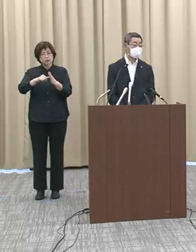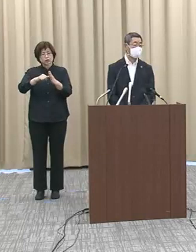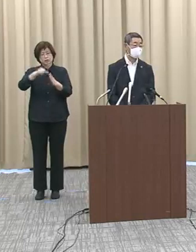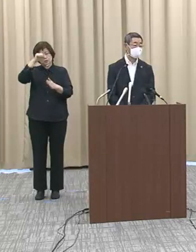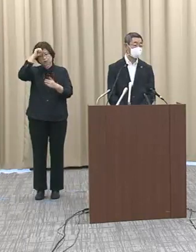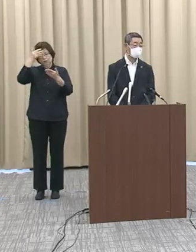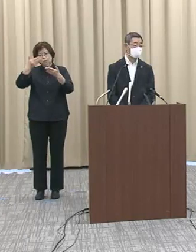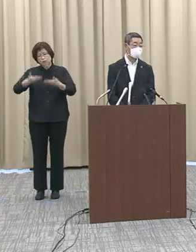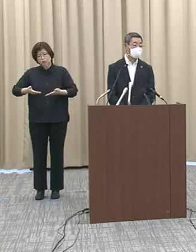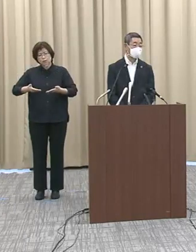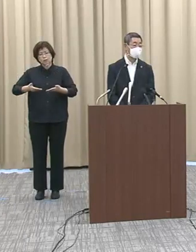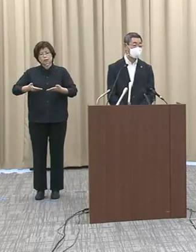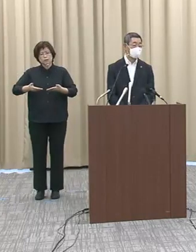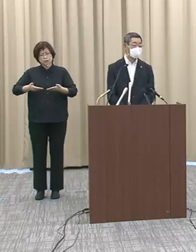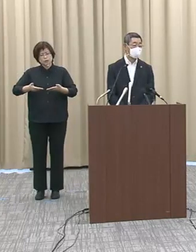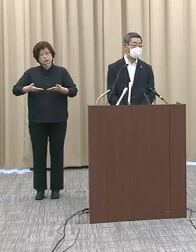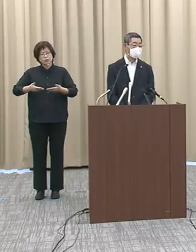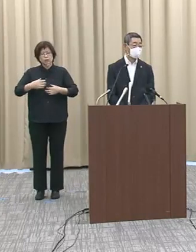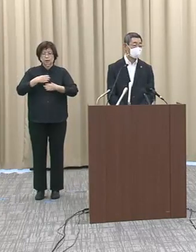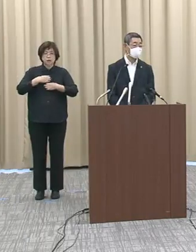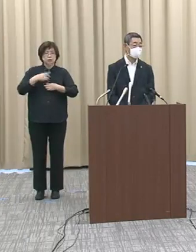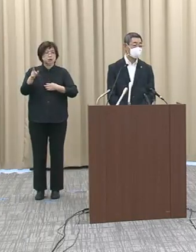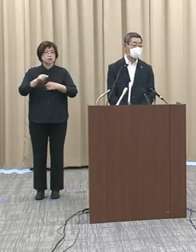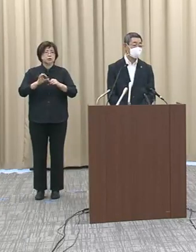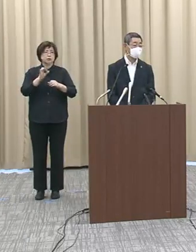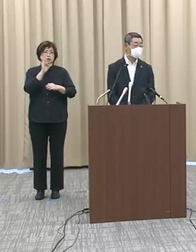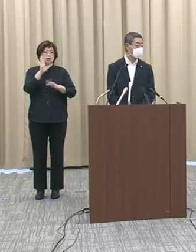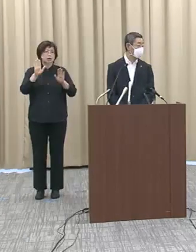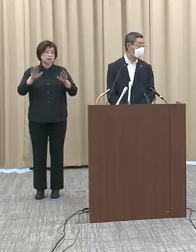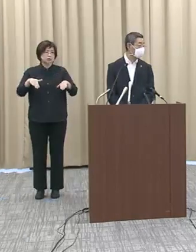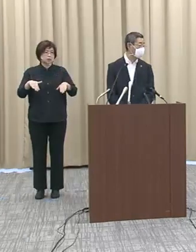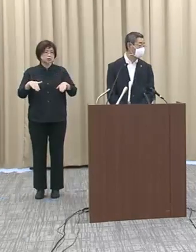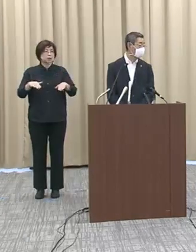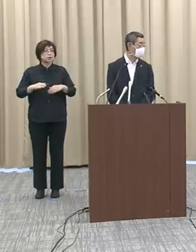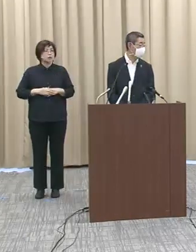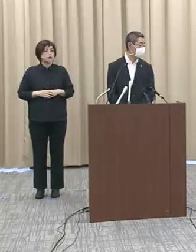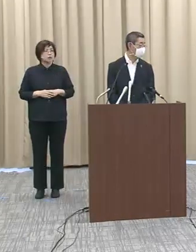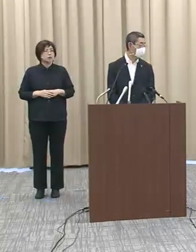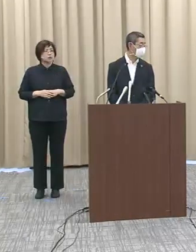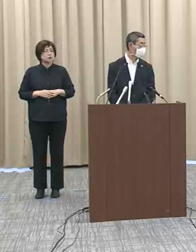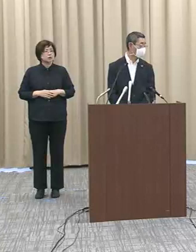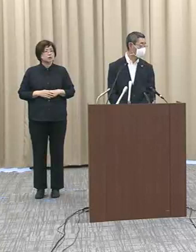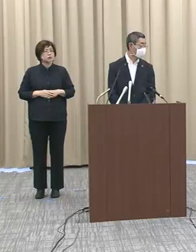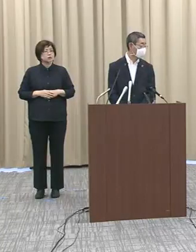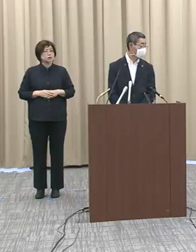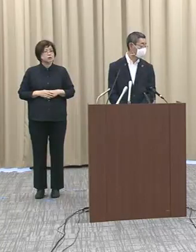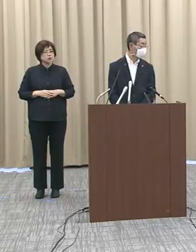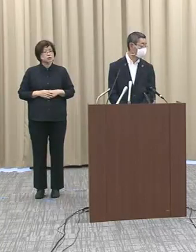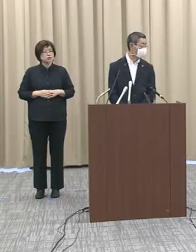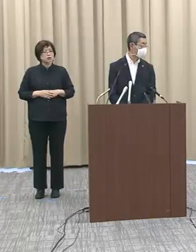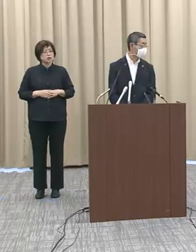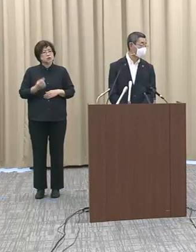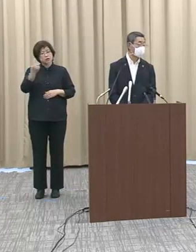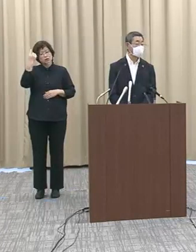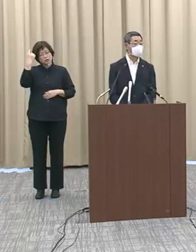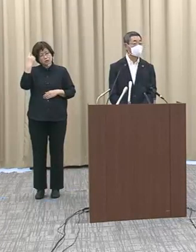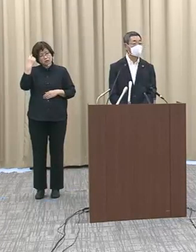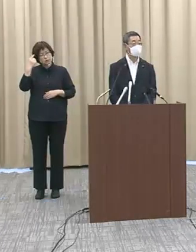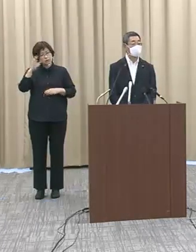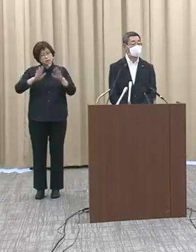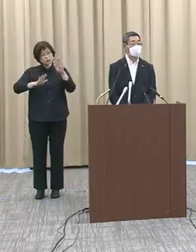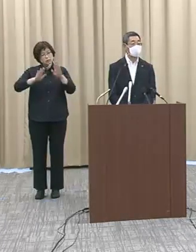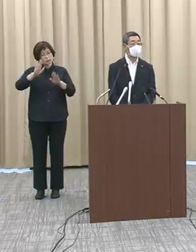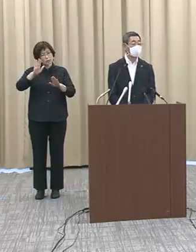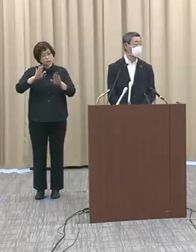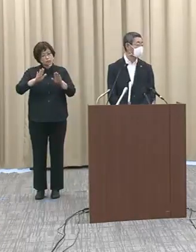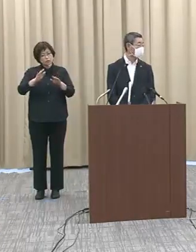いらっしゃらなかったということなんですけど、中等症の方はこの方がその昨日の昼の時点でその軽症だ